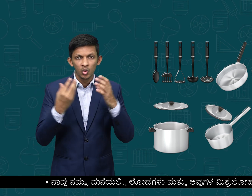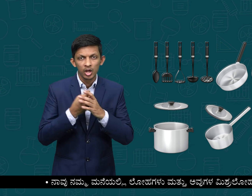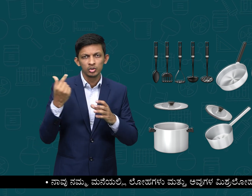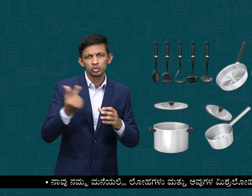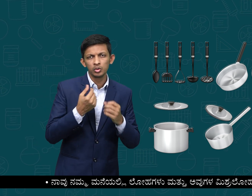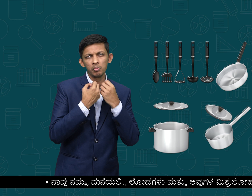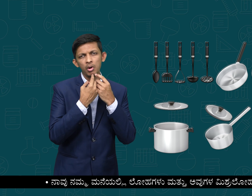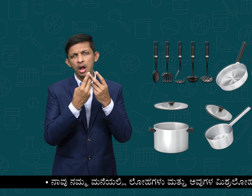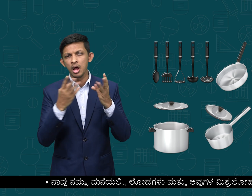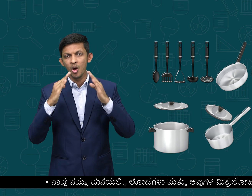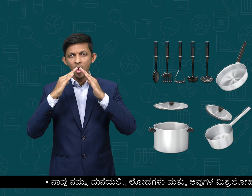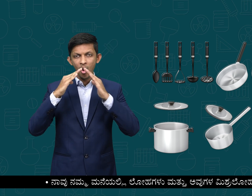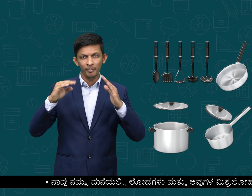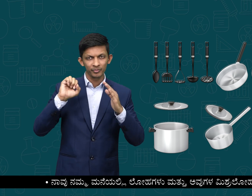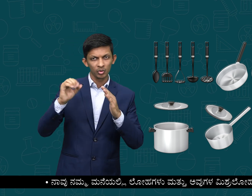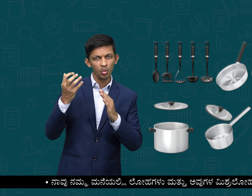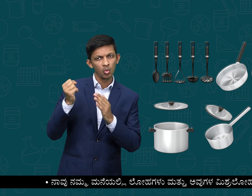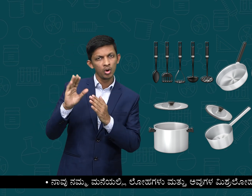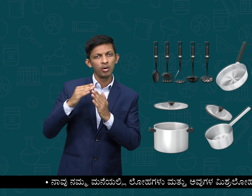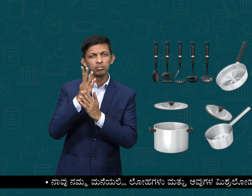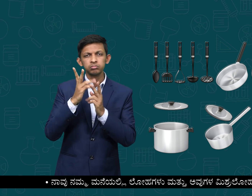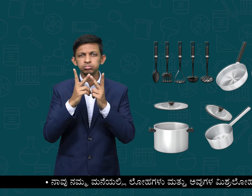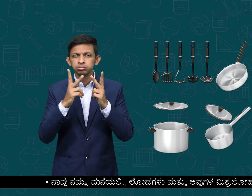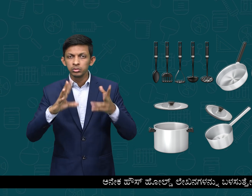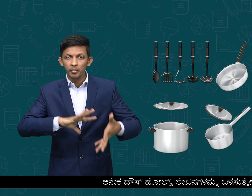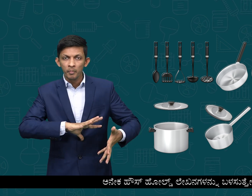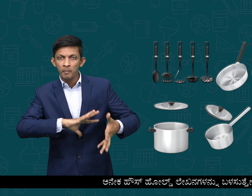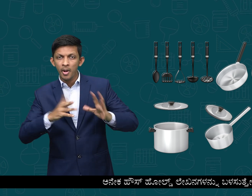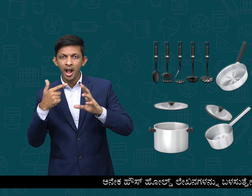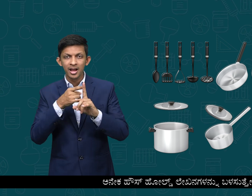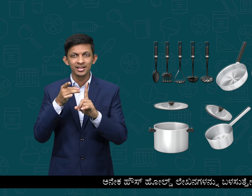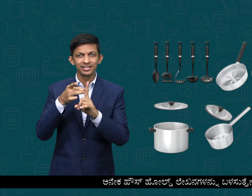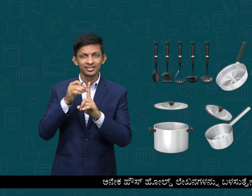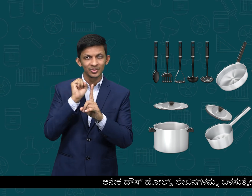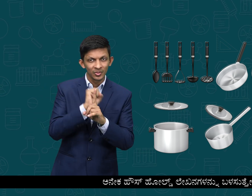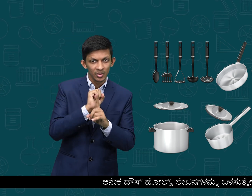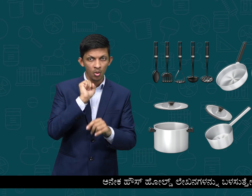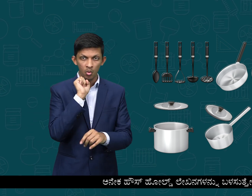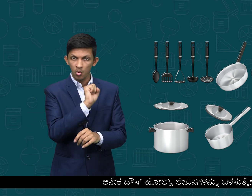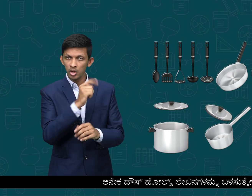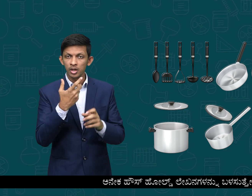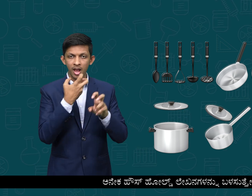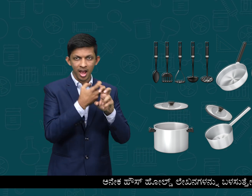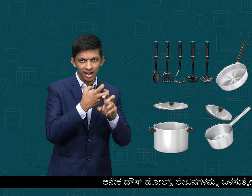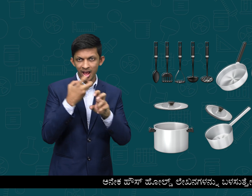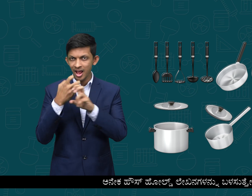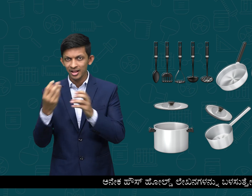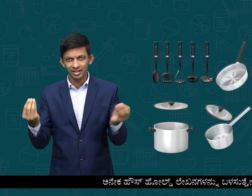ನಾವು ನಮ್ಮ ಮನೆಯಲ್ಲಿ ಲೋಹಗಳು ಮತ್ತು ಅವುಗಳ ಮಿಶ್ರಲೋಹಗಳಿಂದ ಮಾಡಲ್ಪಟ್ಟ ಅನೇಕ ಹೌಸ್ ಹೋಲ್ಡ್ ಲೇಖನಗಳನ್ನ